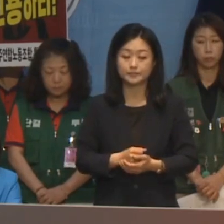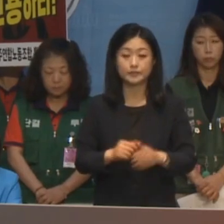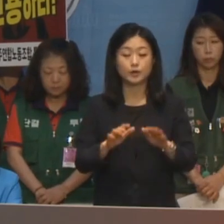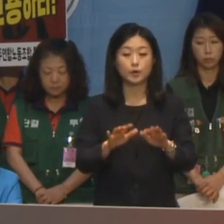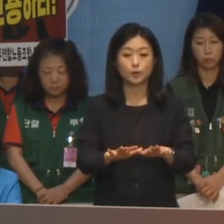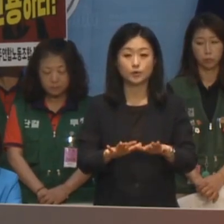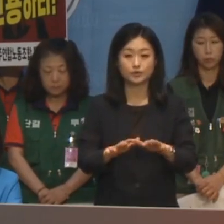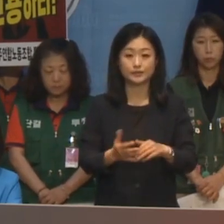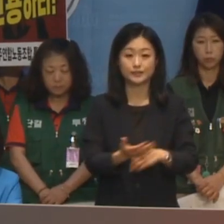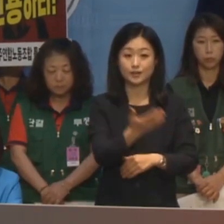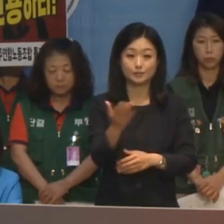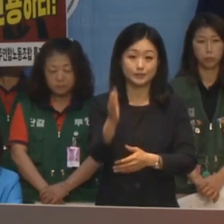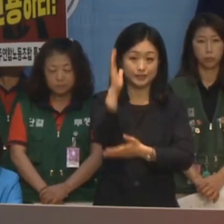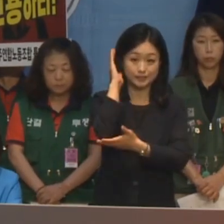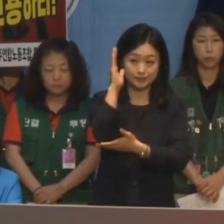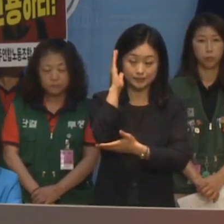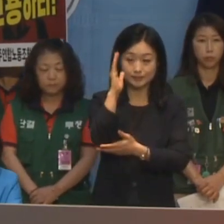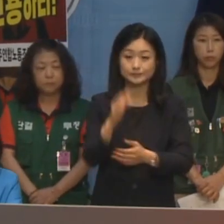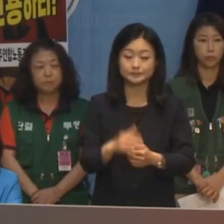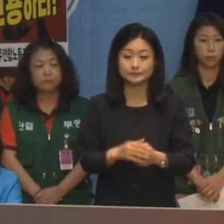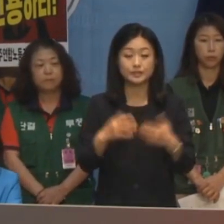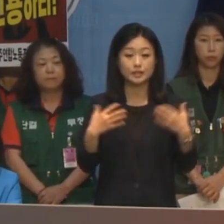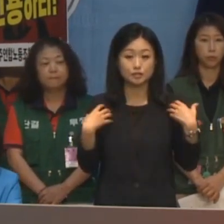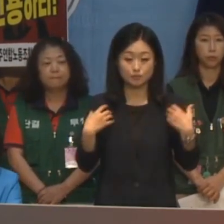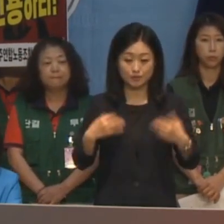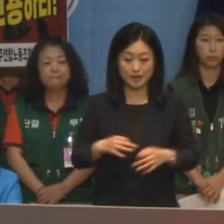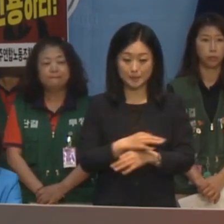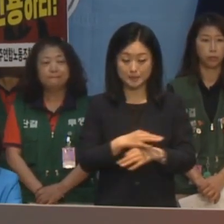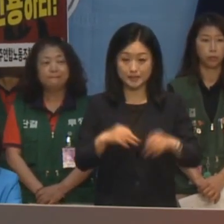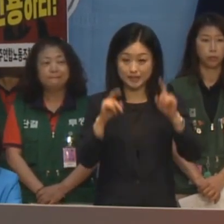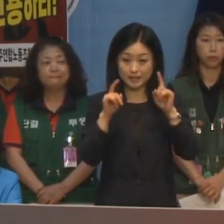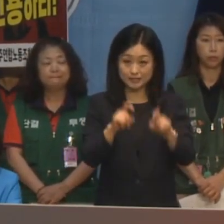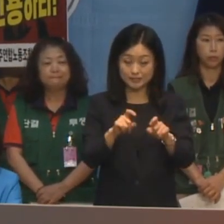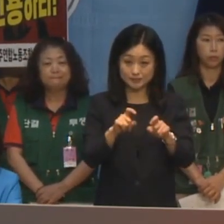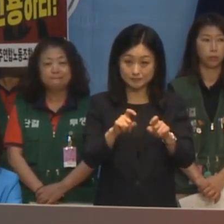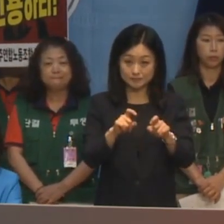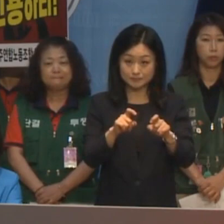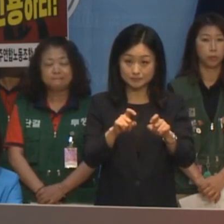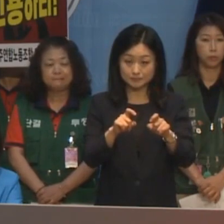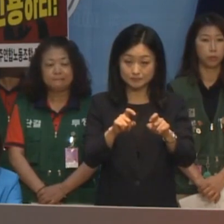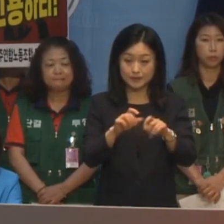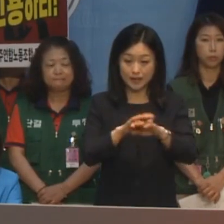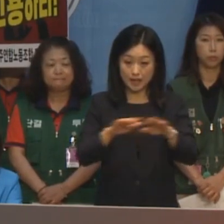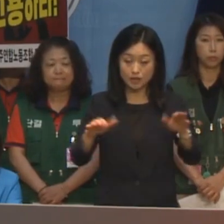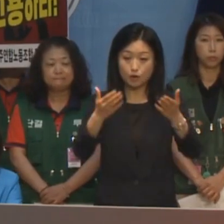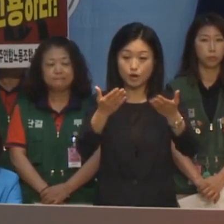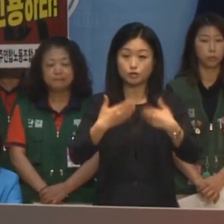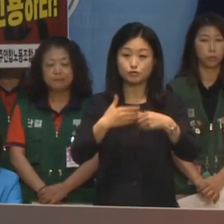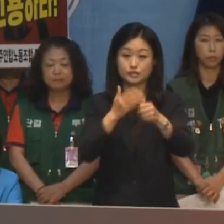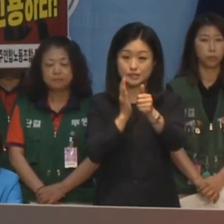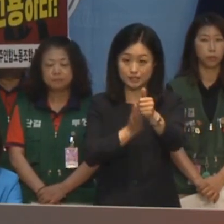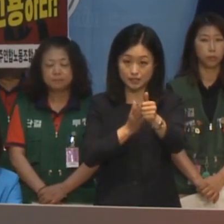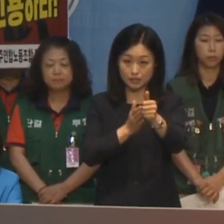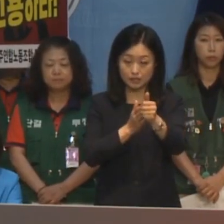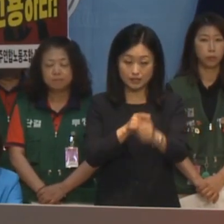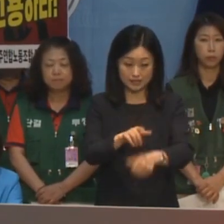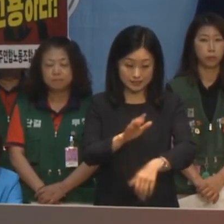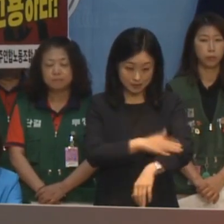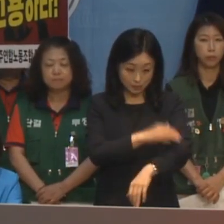오늘 기자회견을 통해서 정부가 비리 의혹을 낱낱이 밝히고 책임을 엄중하게